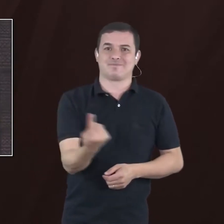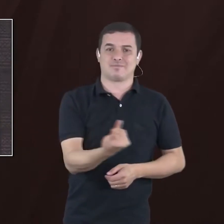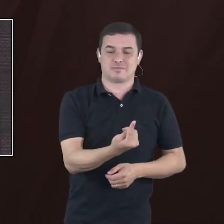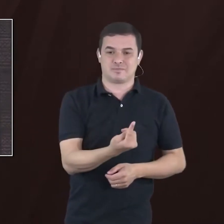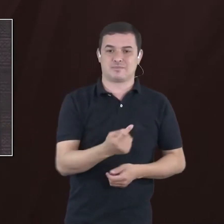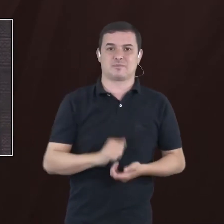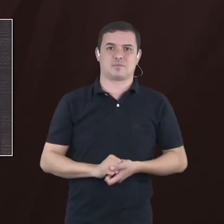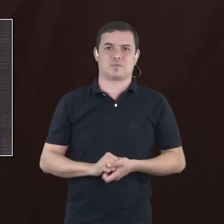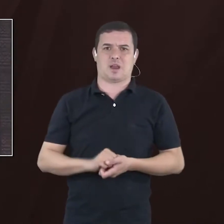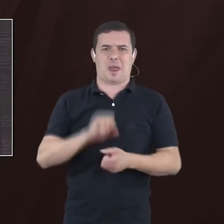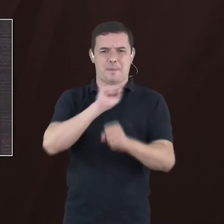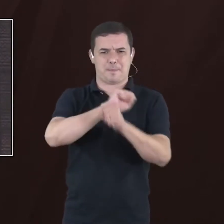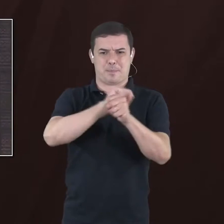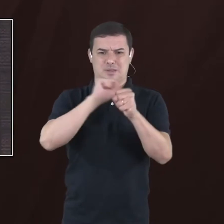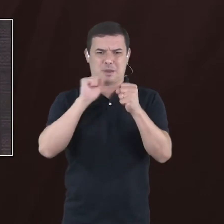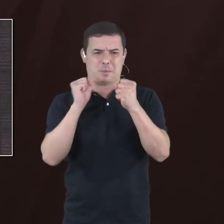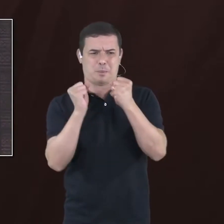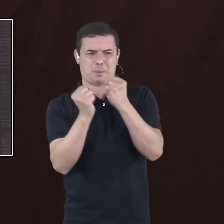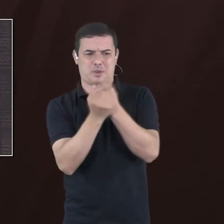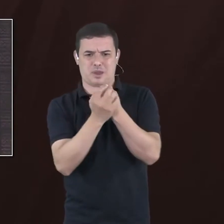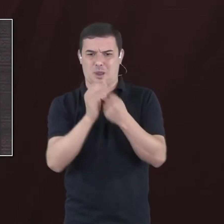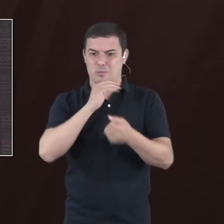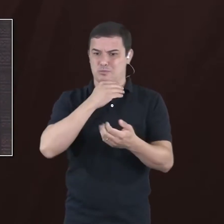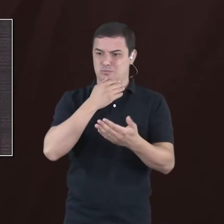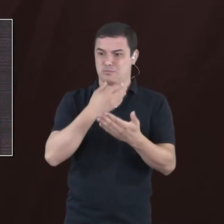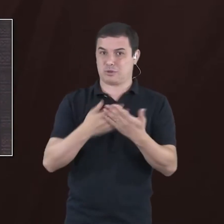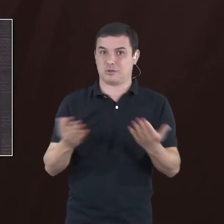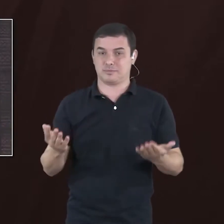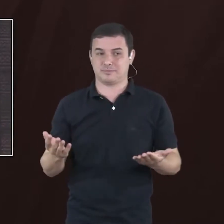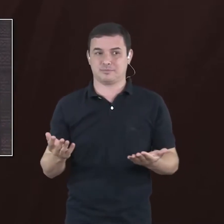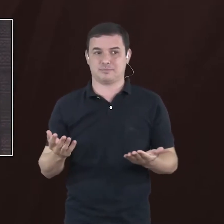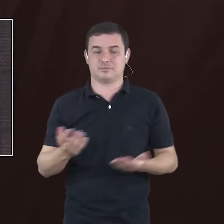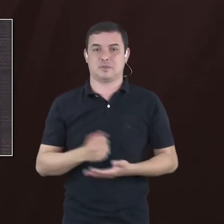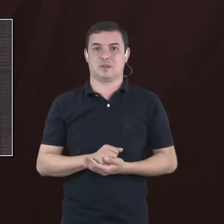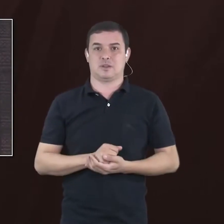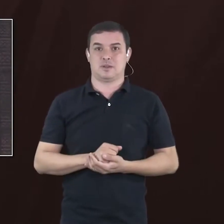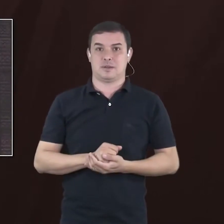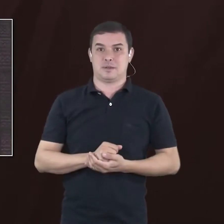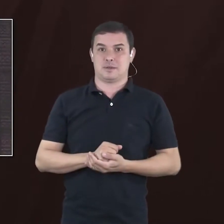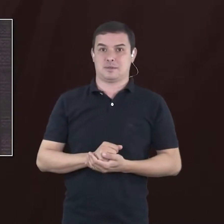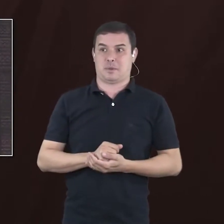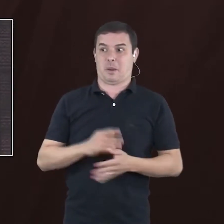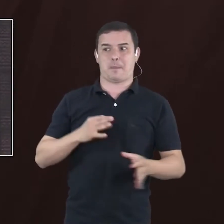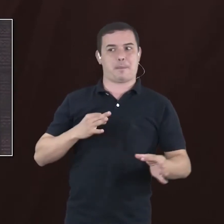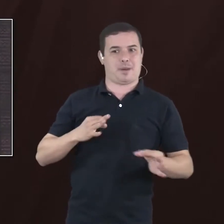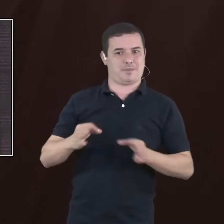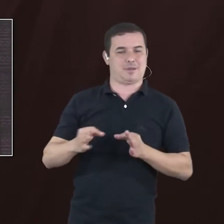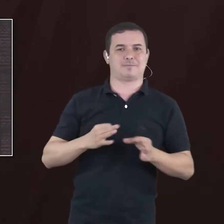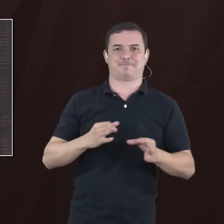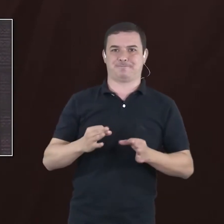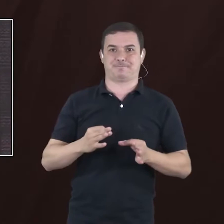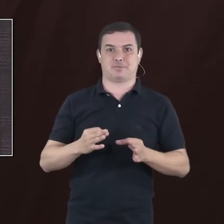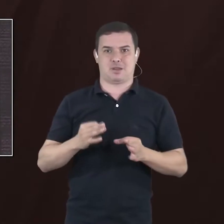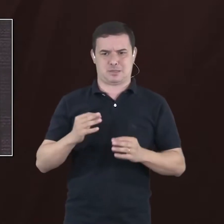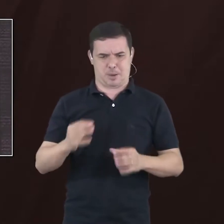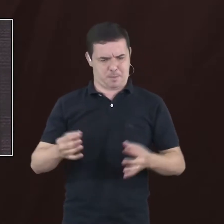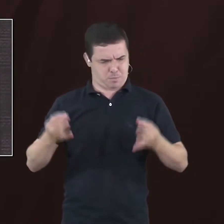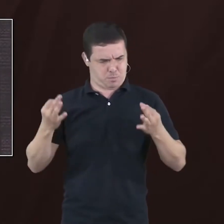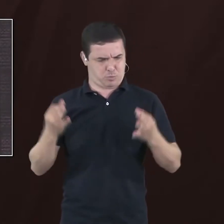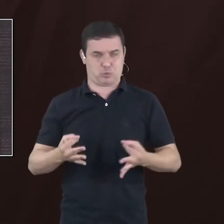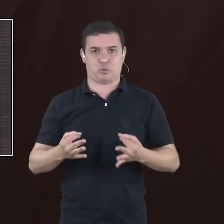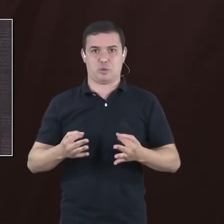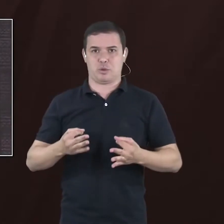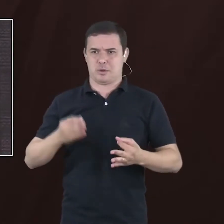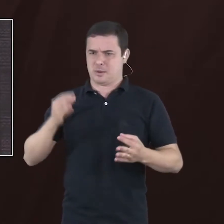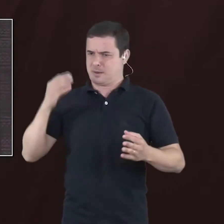terminar essa pandemia. Irmãos, preparem-se para sair. Vamos sair.